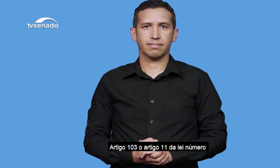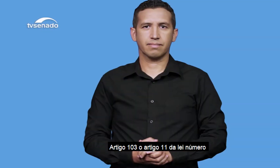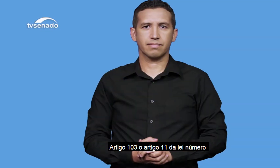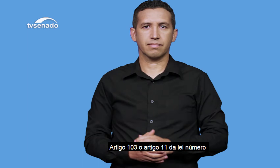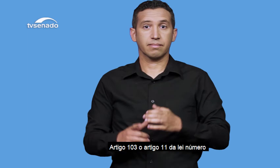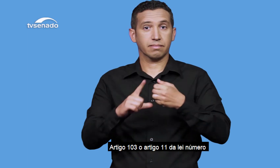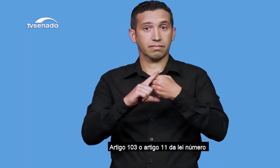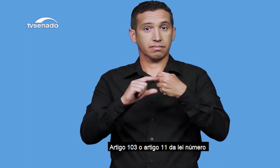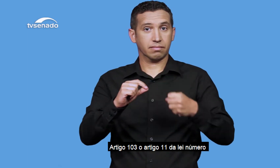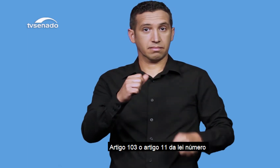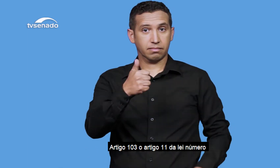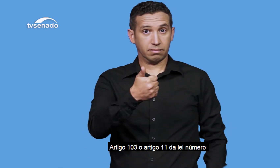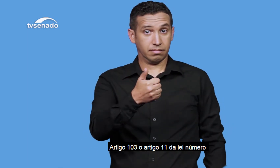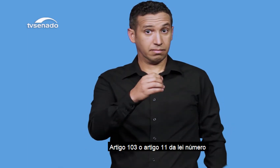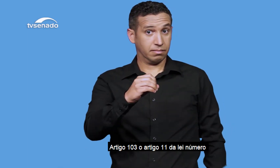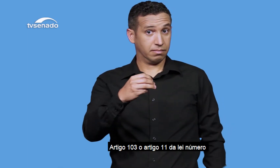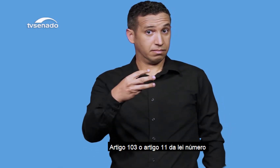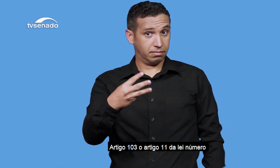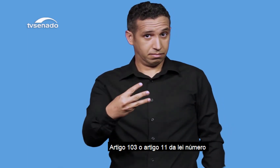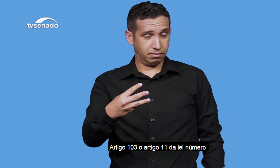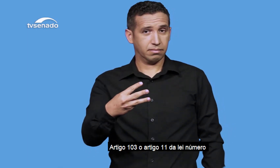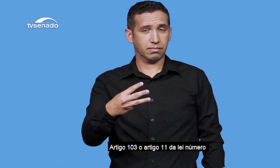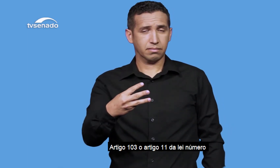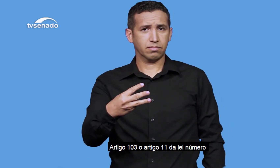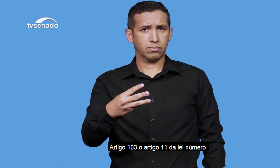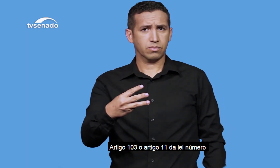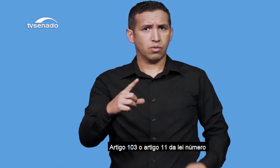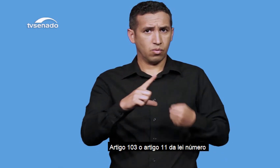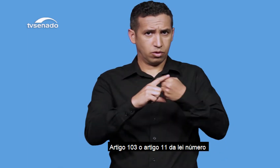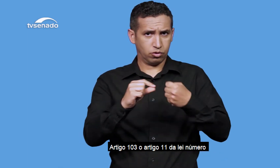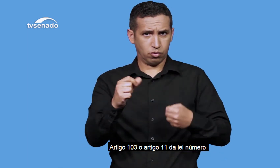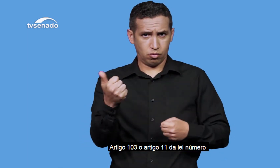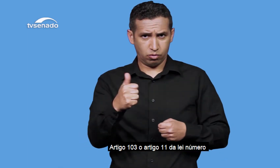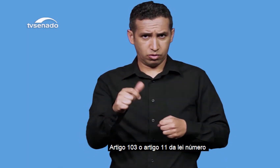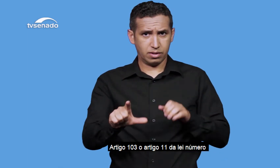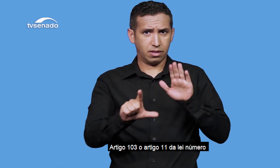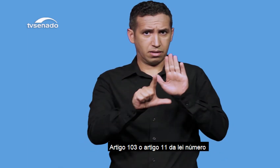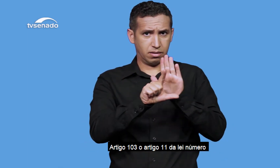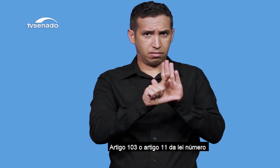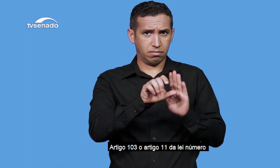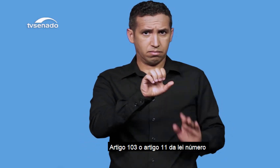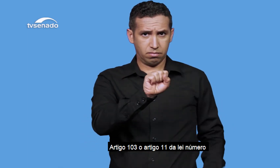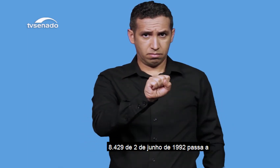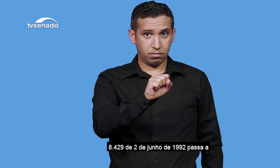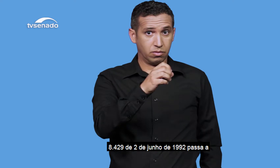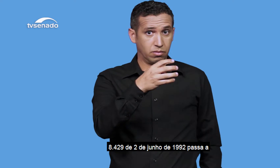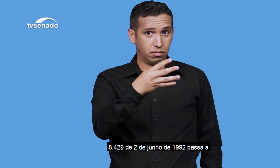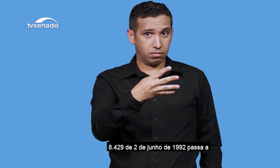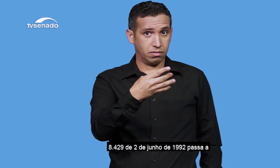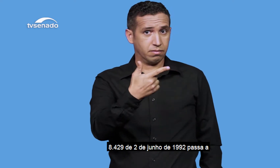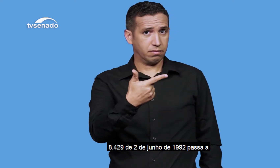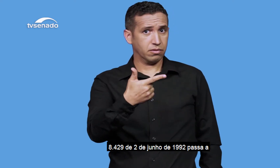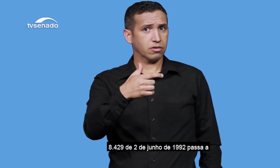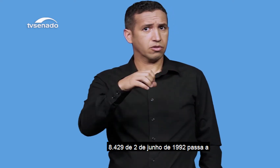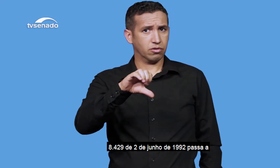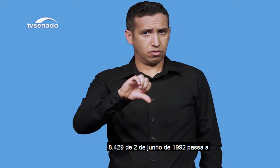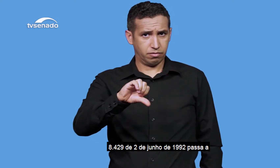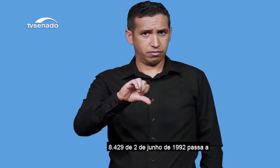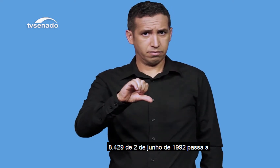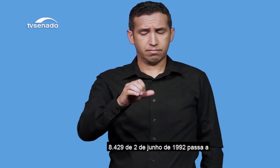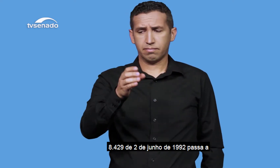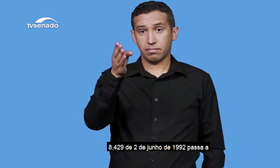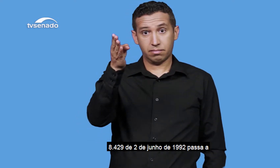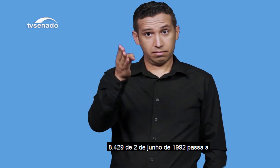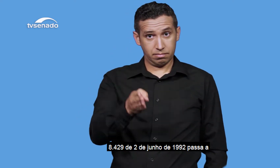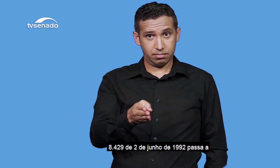o artigo 103 o artigo 11 da lei número 8.429 de 2 de junho